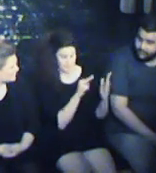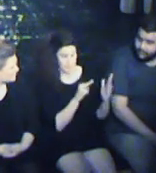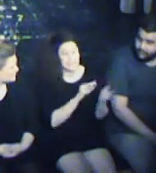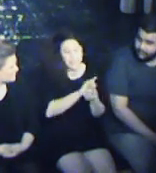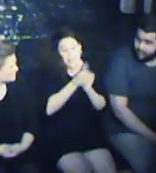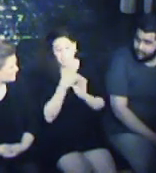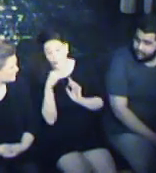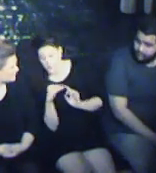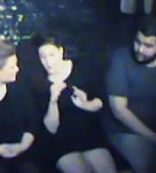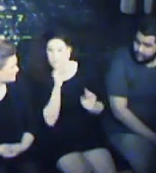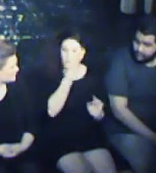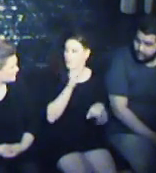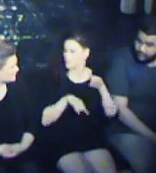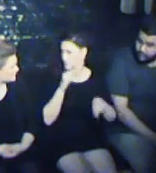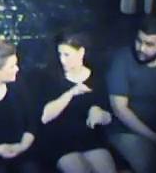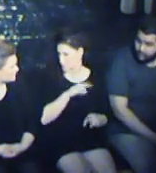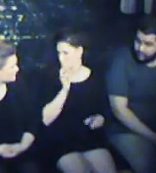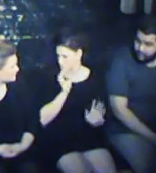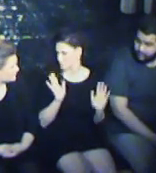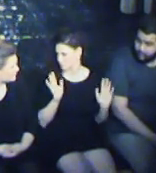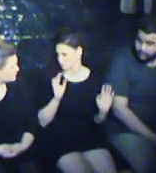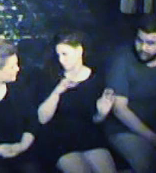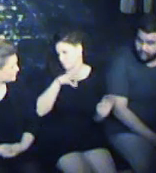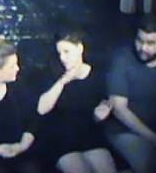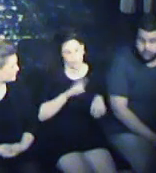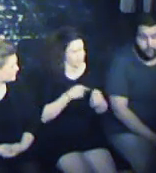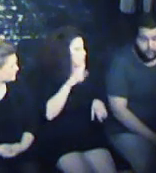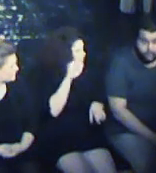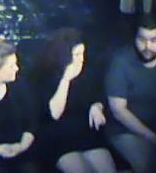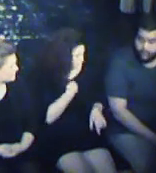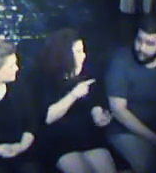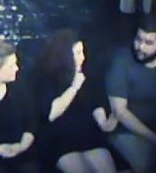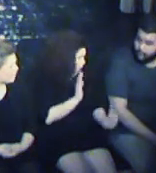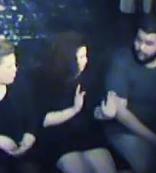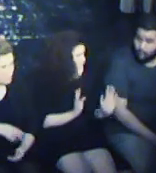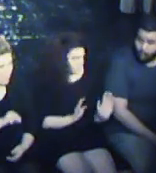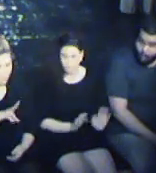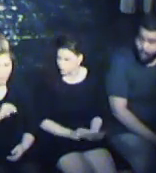rejuvenecer, dependiendo del espíritu y el ánimo con que te mires. ¡Wow!